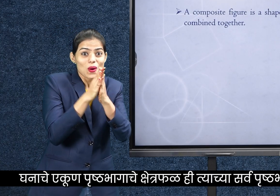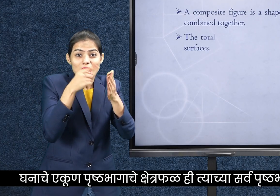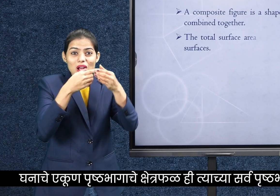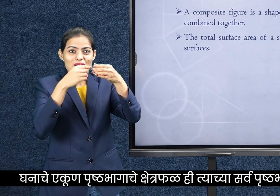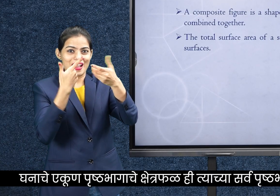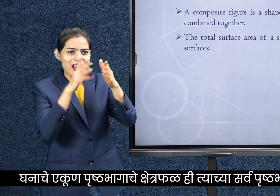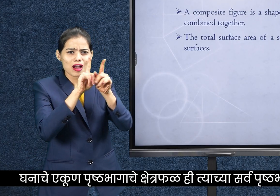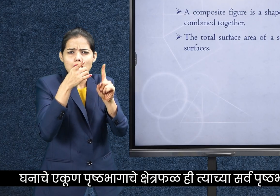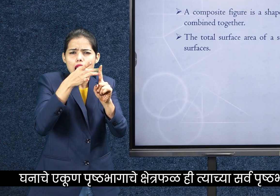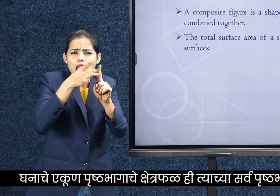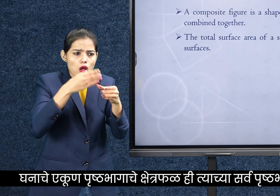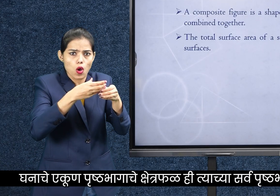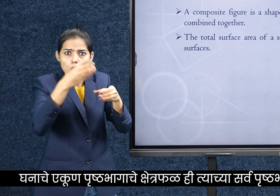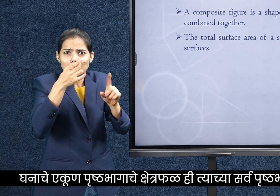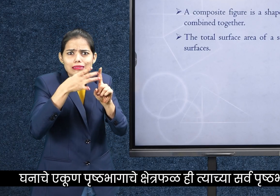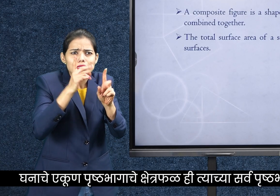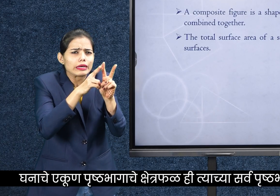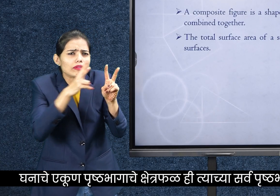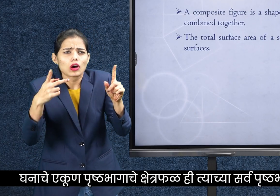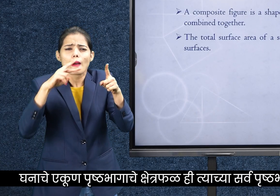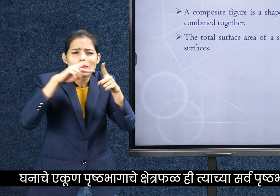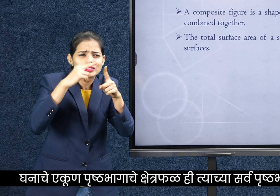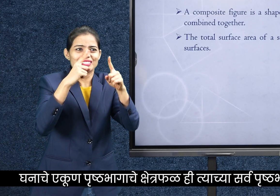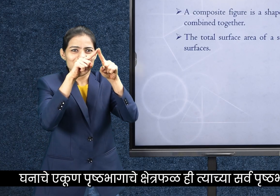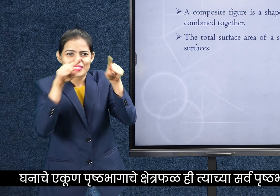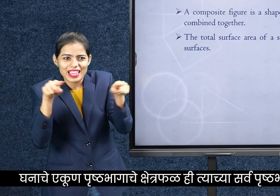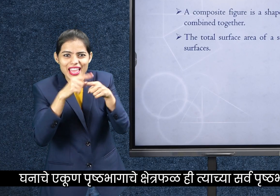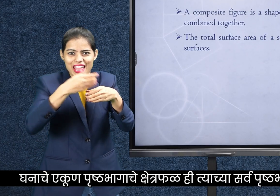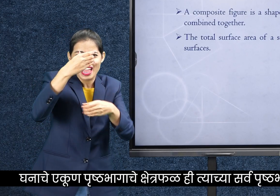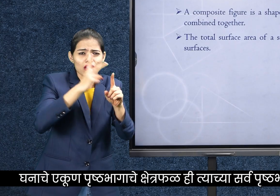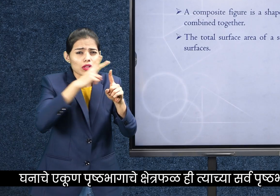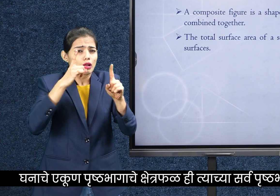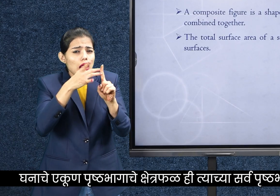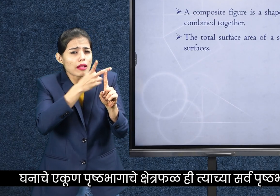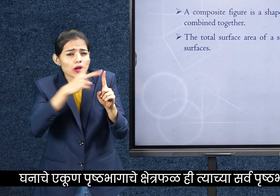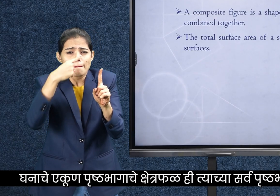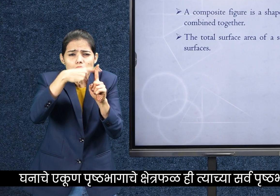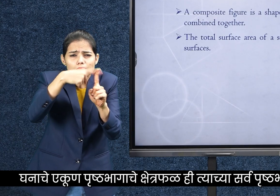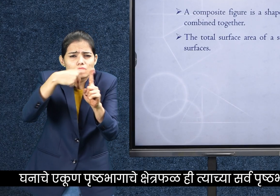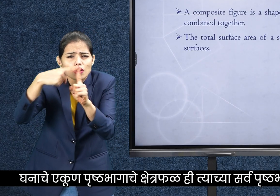घनाचे एकूण पृष्ठभागाचे क्षेत्रफळ ही त्याच्या सर्व पृष्ठभागाच्या क्षेत्रफळांची बेरीज असते.